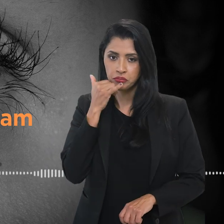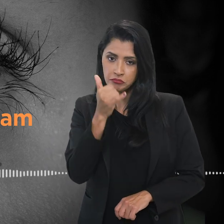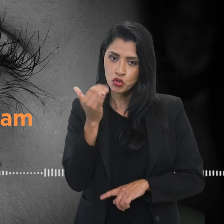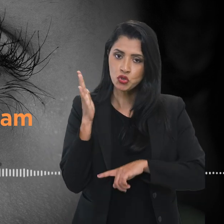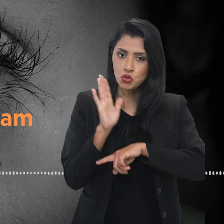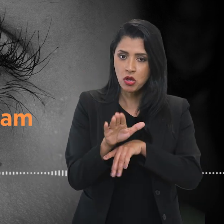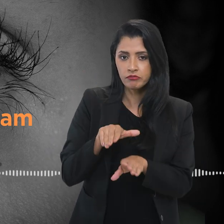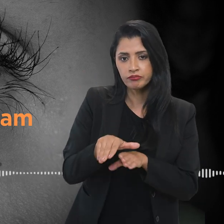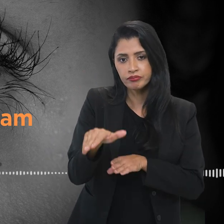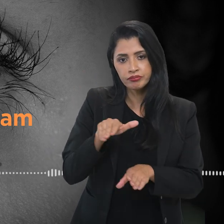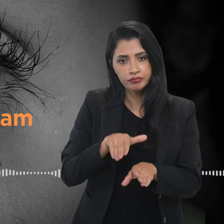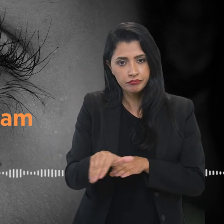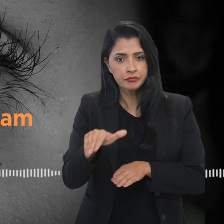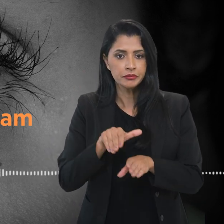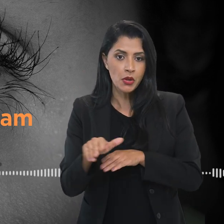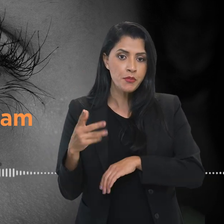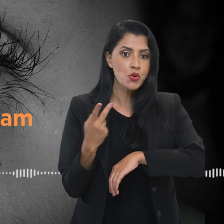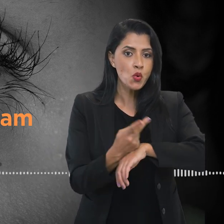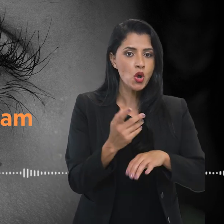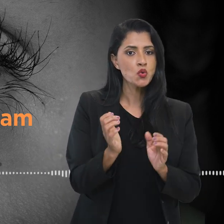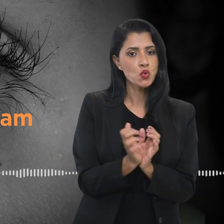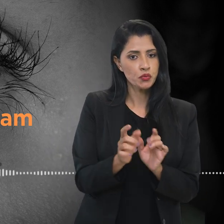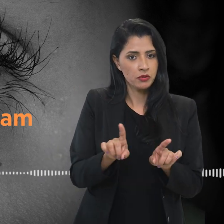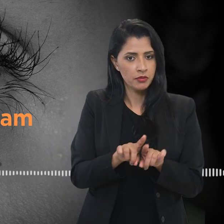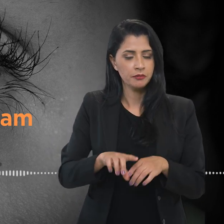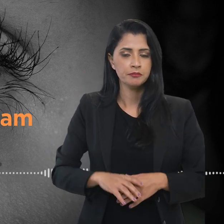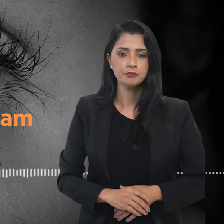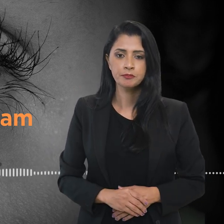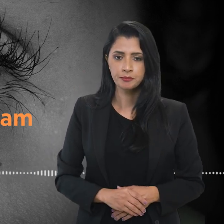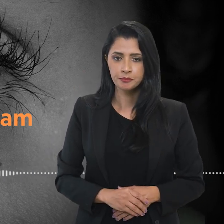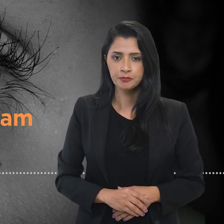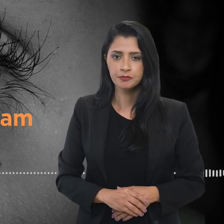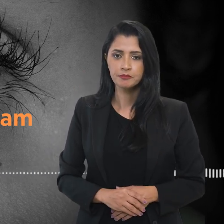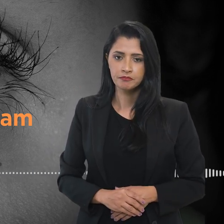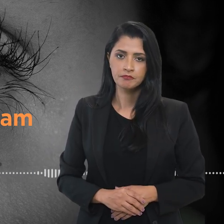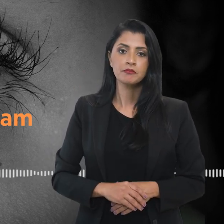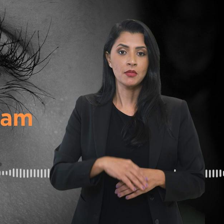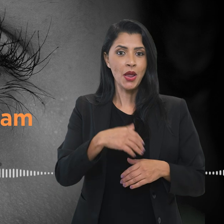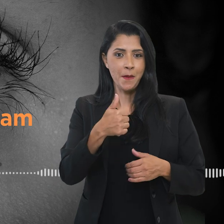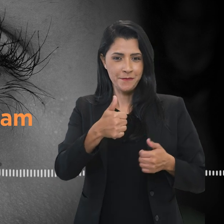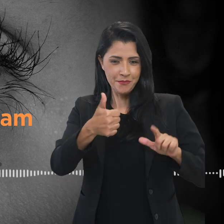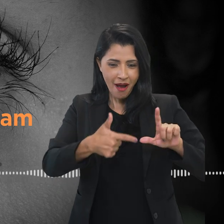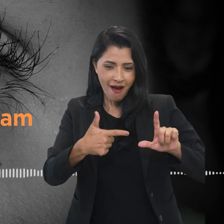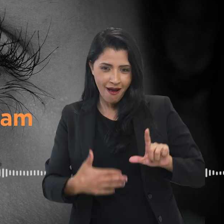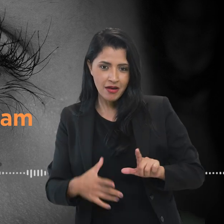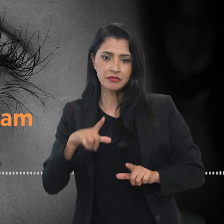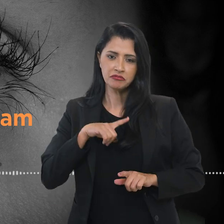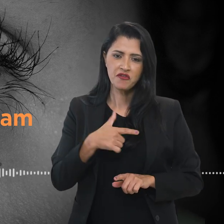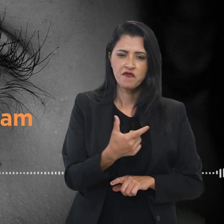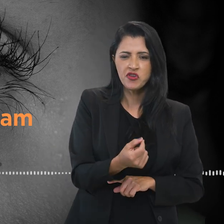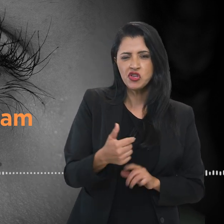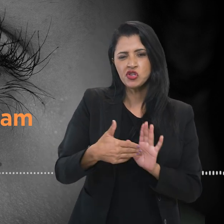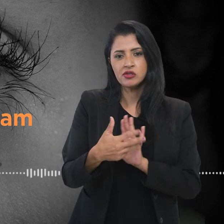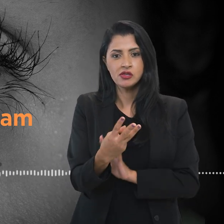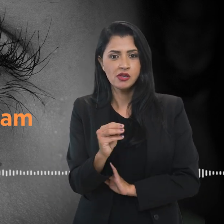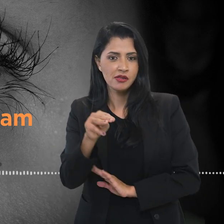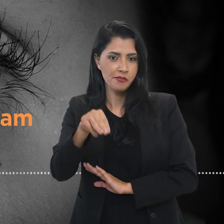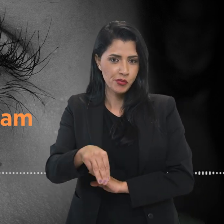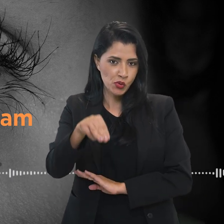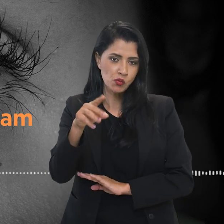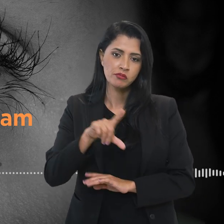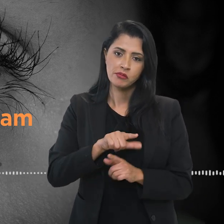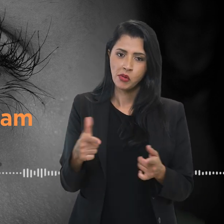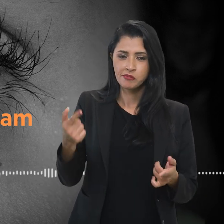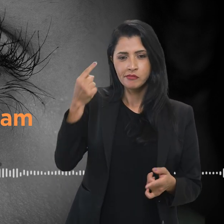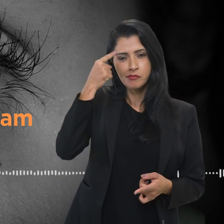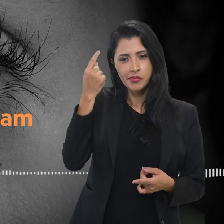para ajudar com orientações e busca desses grupos. Os episódios tinham entre 20 e 30 minutos. Então,